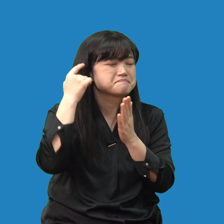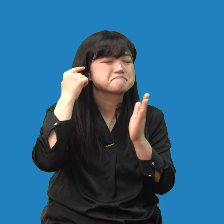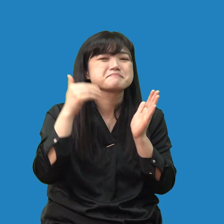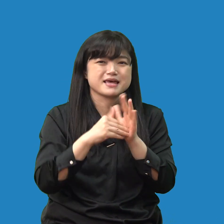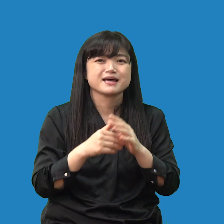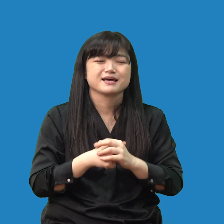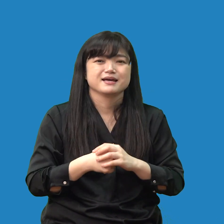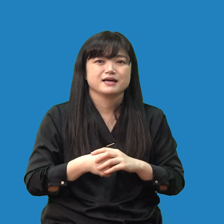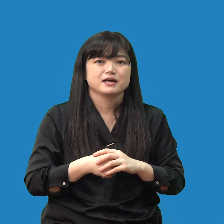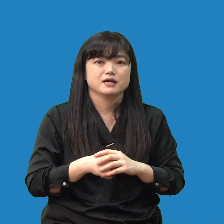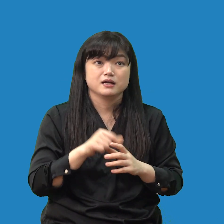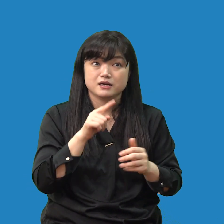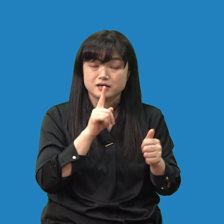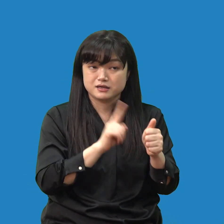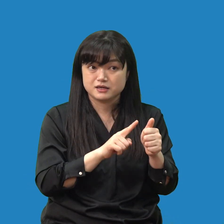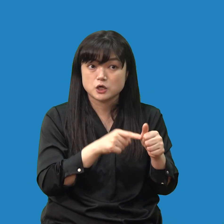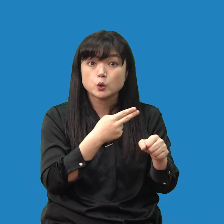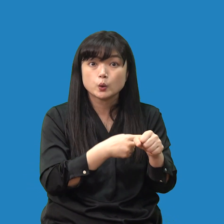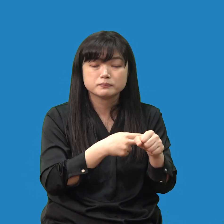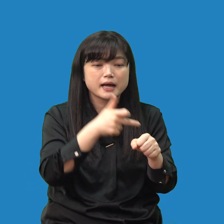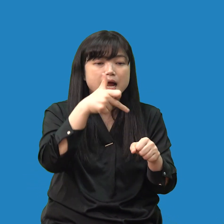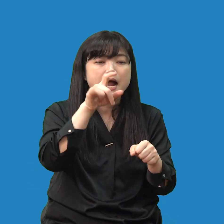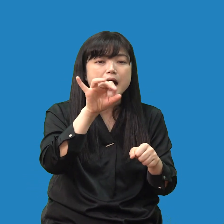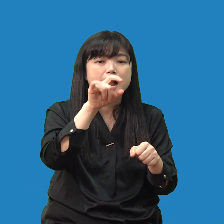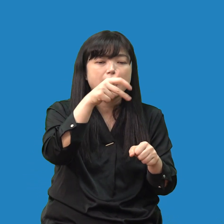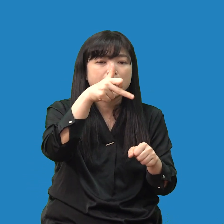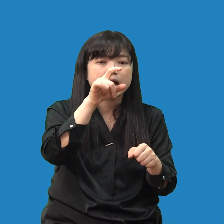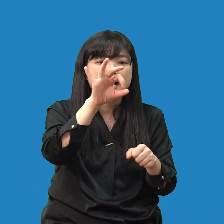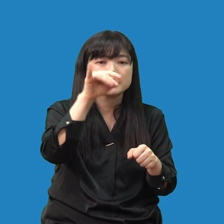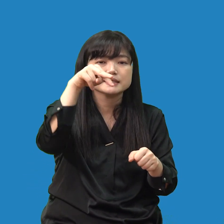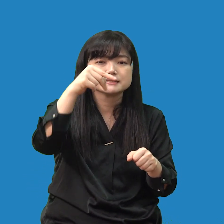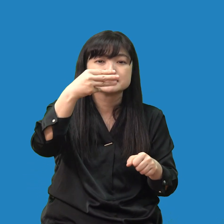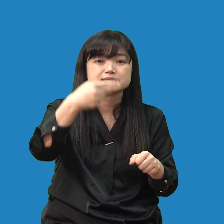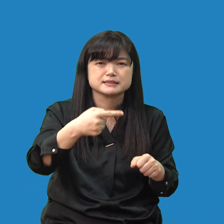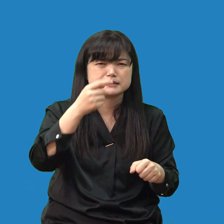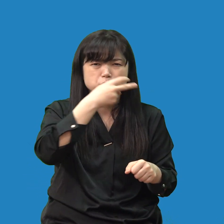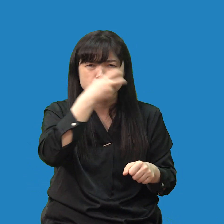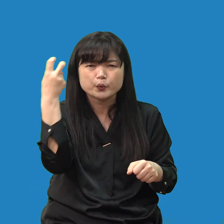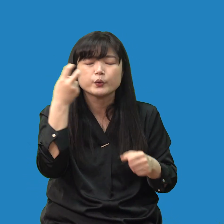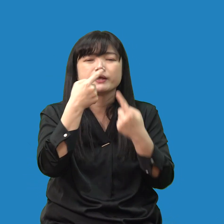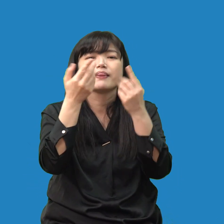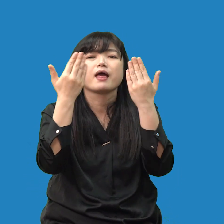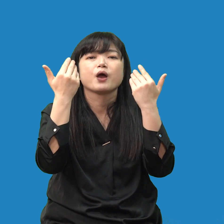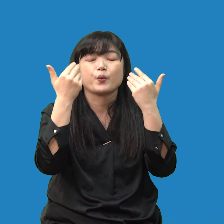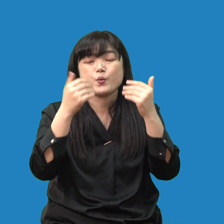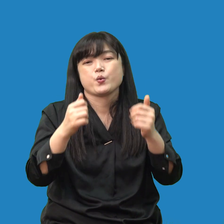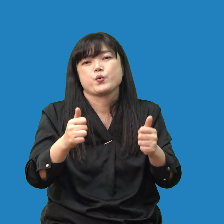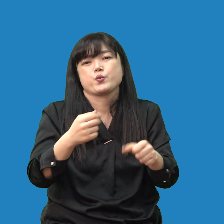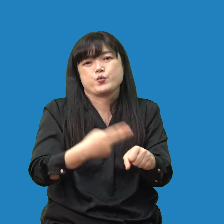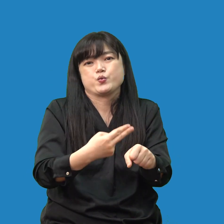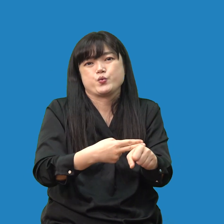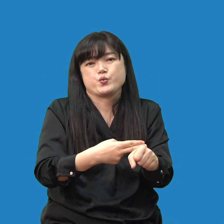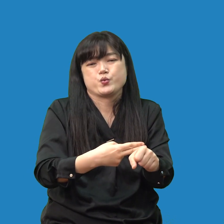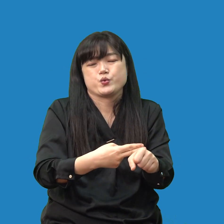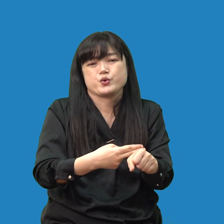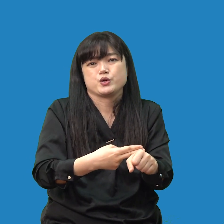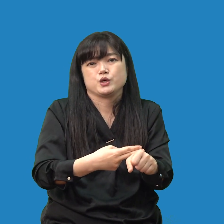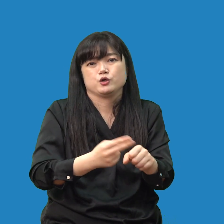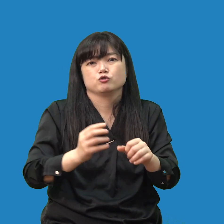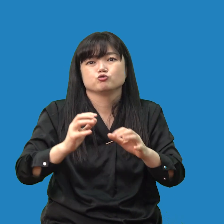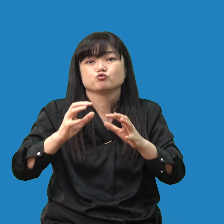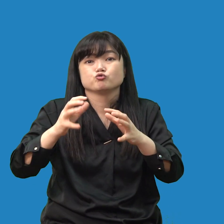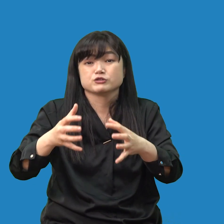들었습니다. 이분은 이 카이스트 교수이고 또 동시에 국제학생교회를 지금 개척해서 섬기고